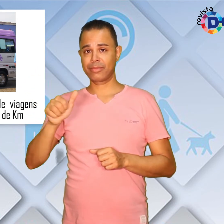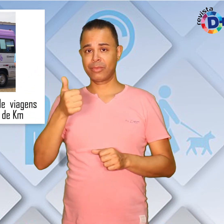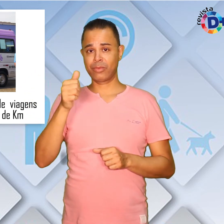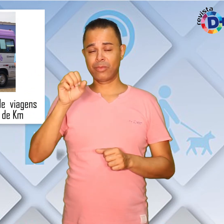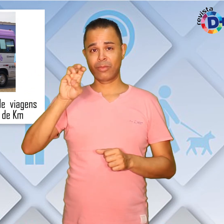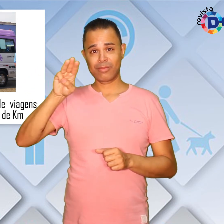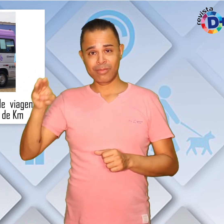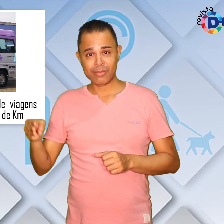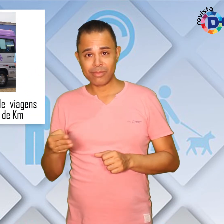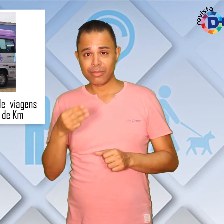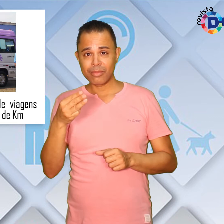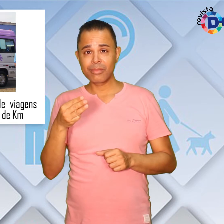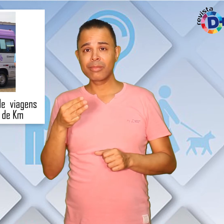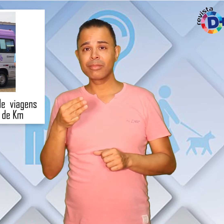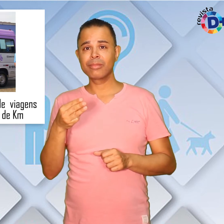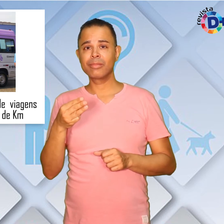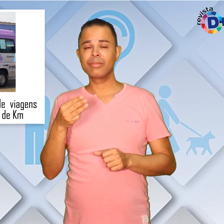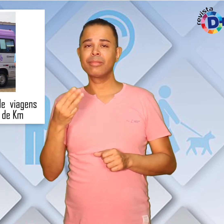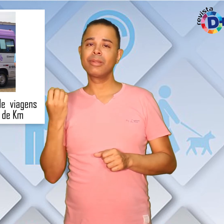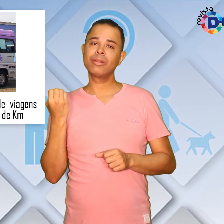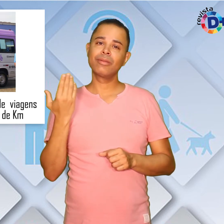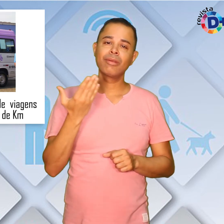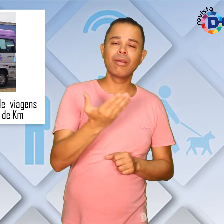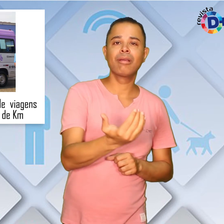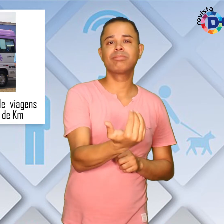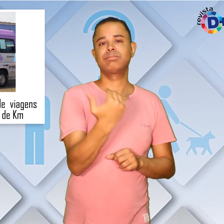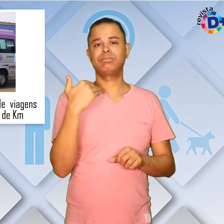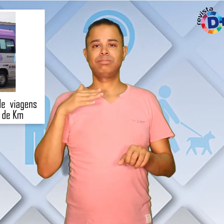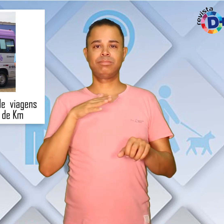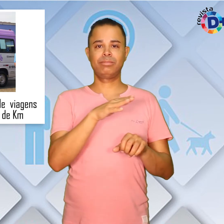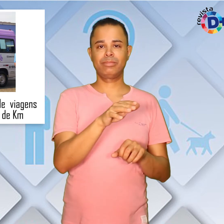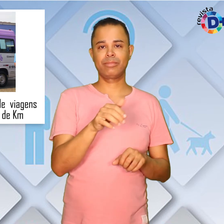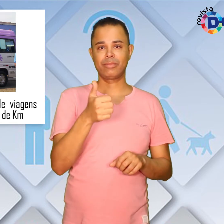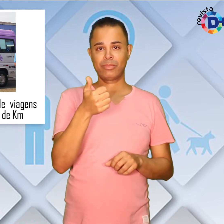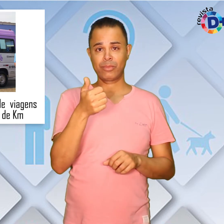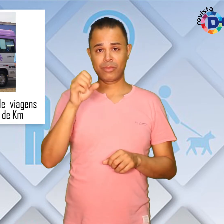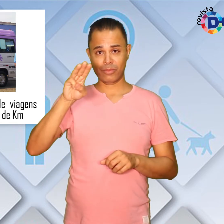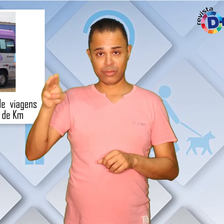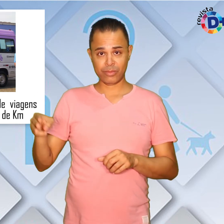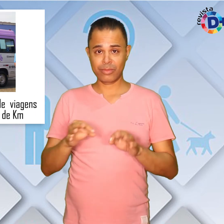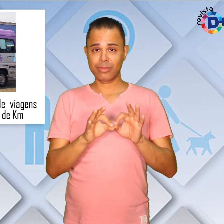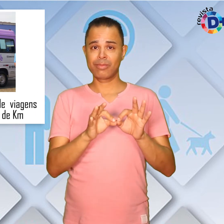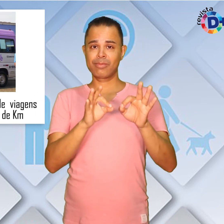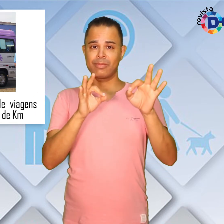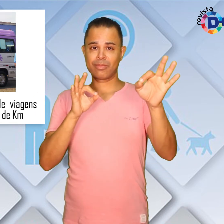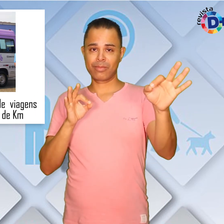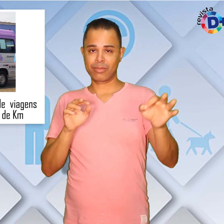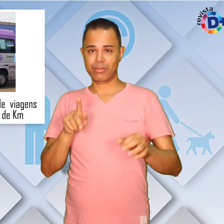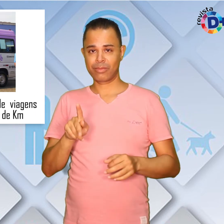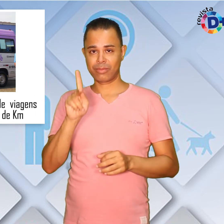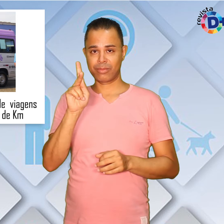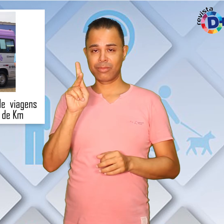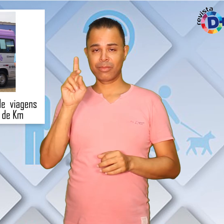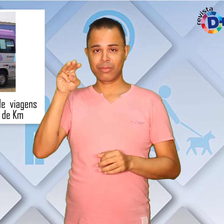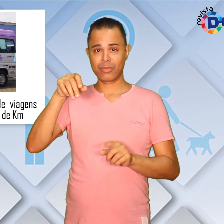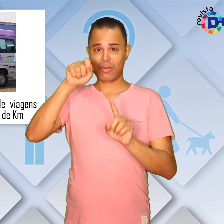de viagens por ano e um milhão e 200 mil de quilômetros rodados por mês o